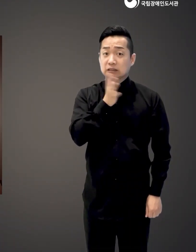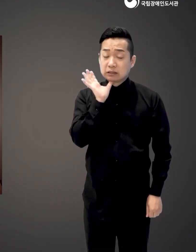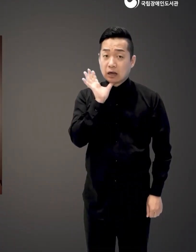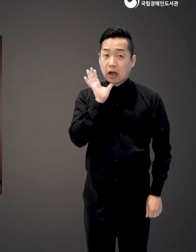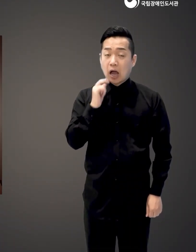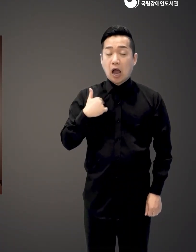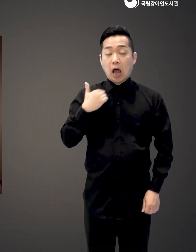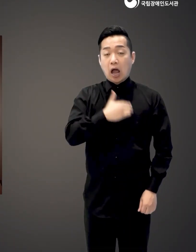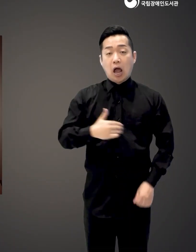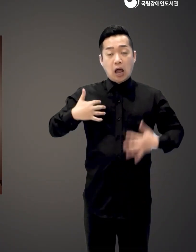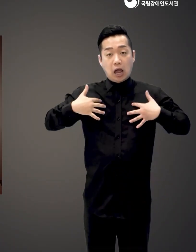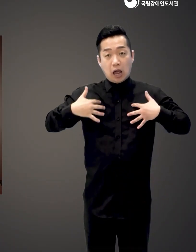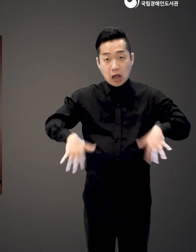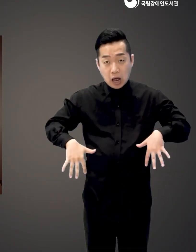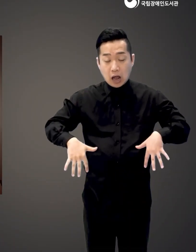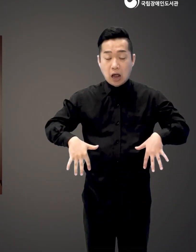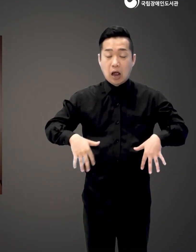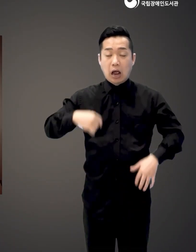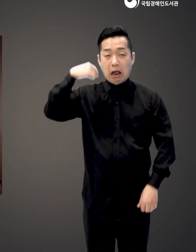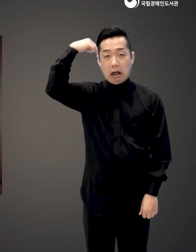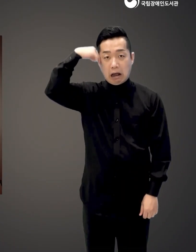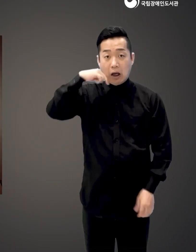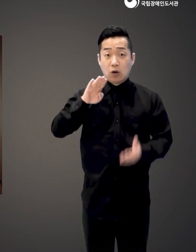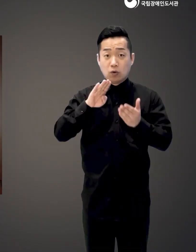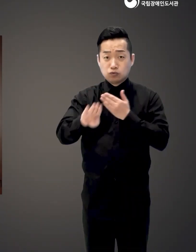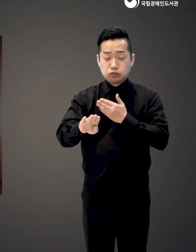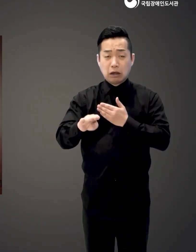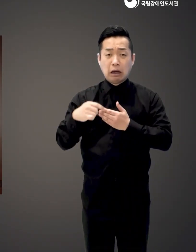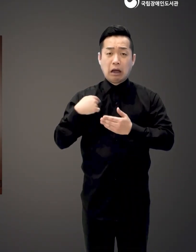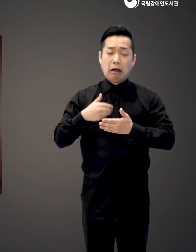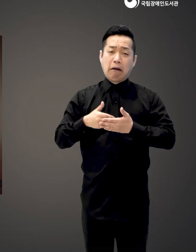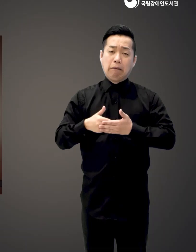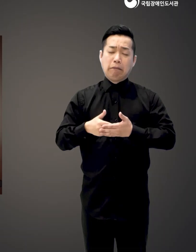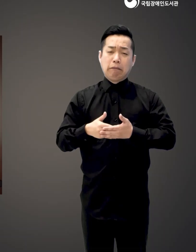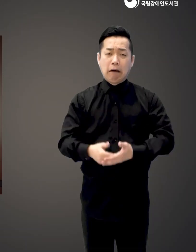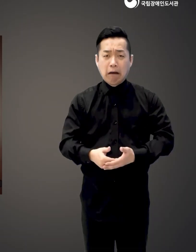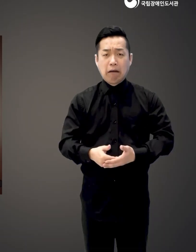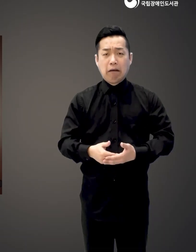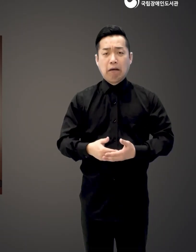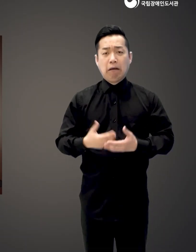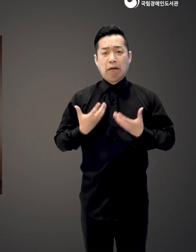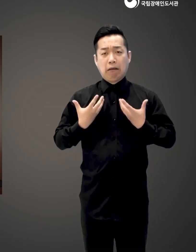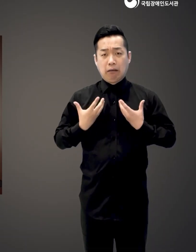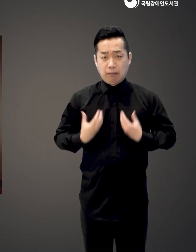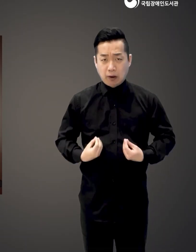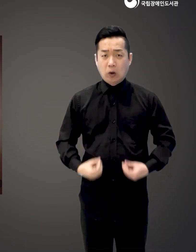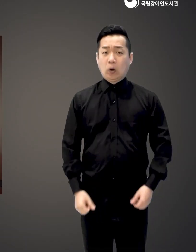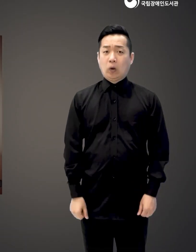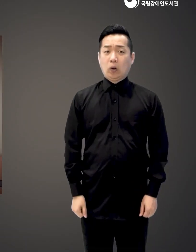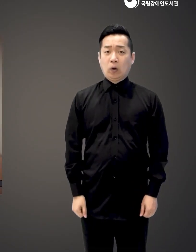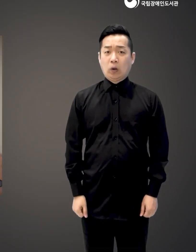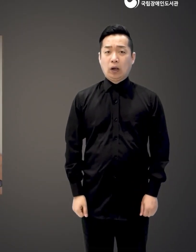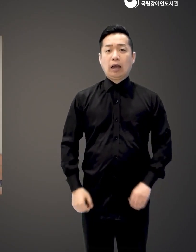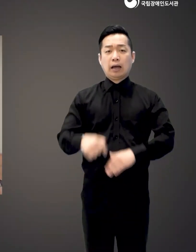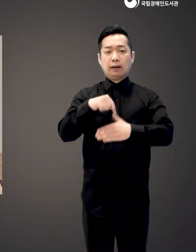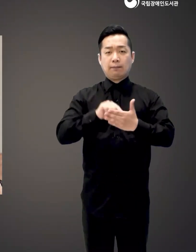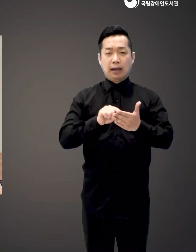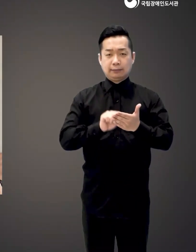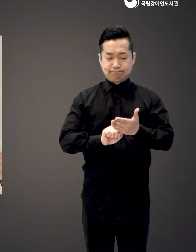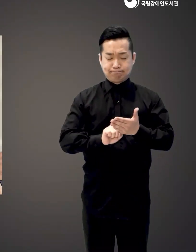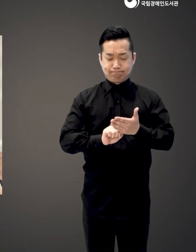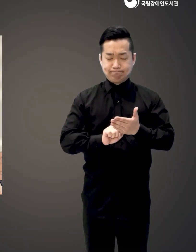노화의 취약성을 뼈아프게 인식하자 그 무게에 짓눌리고 깊이 절망하게 되었습니다.